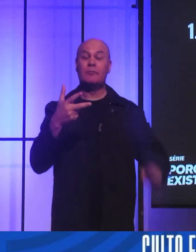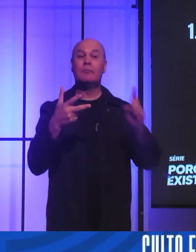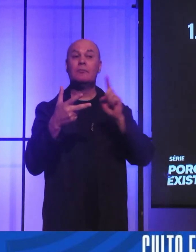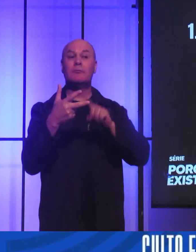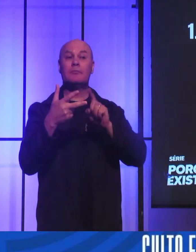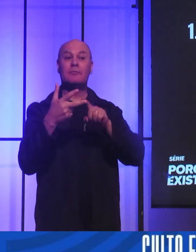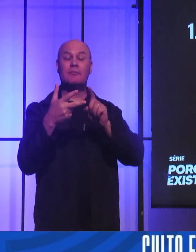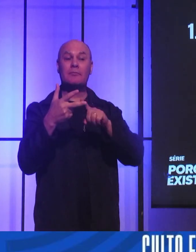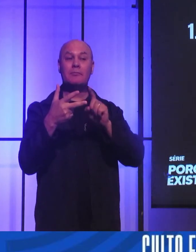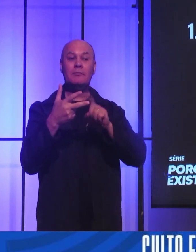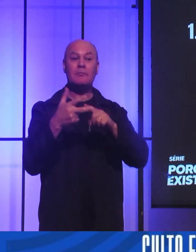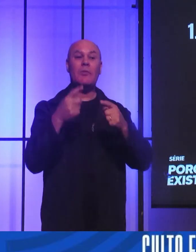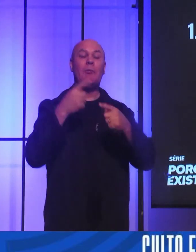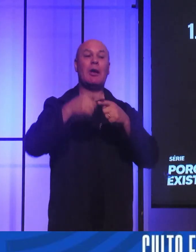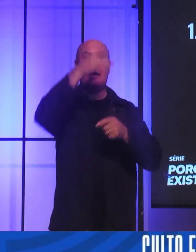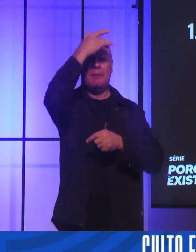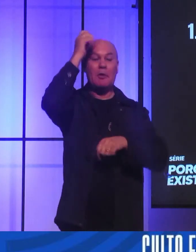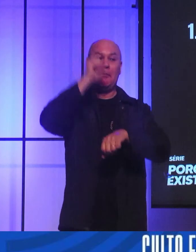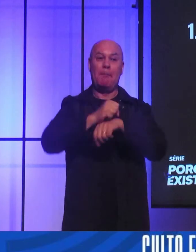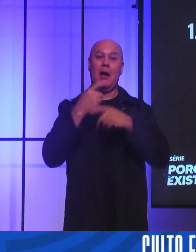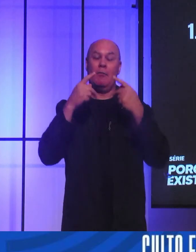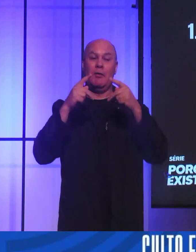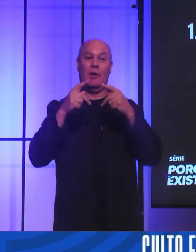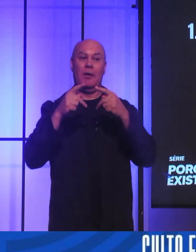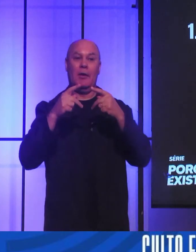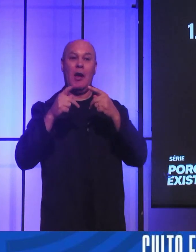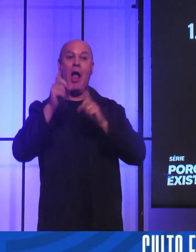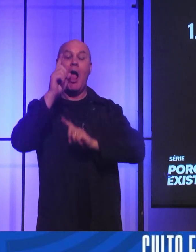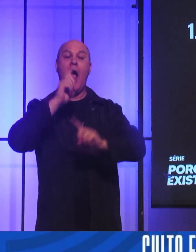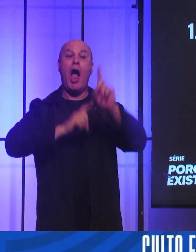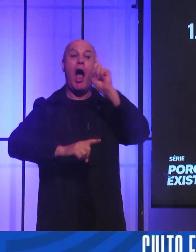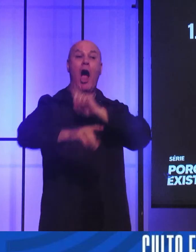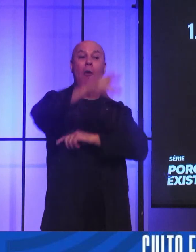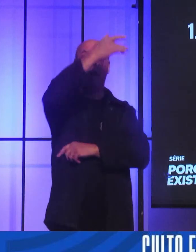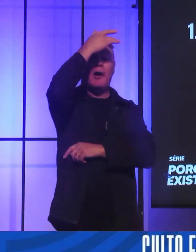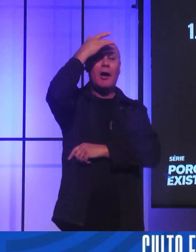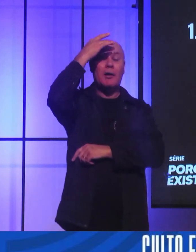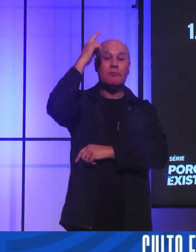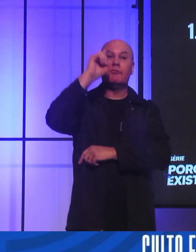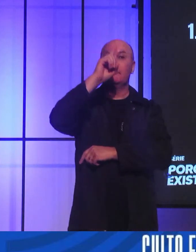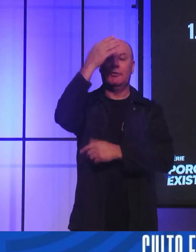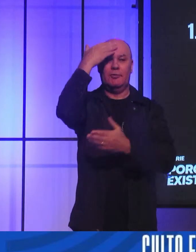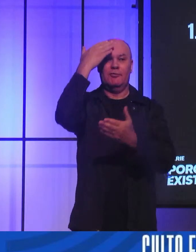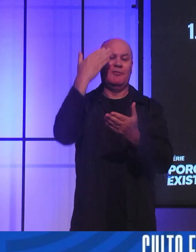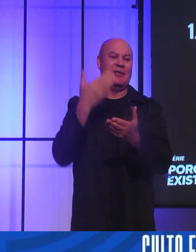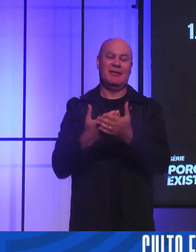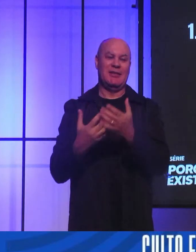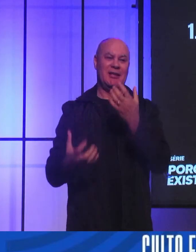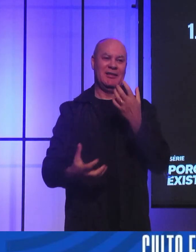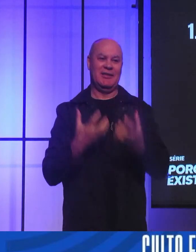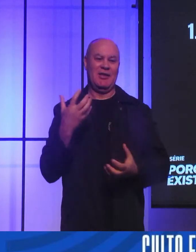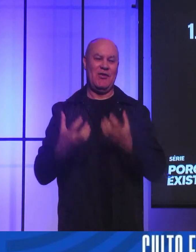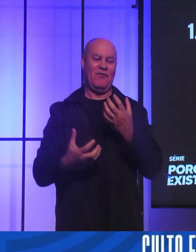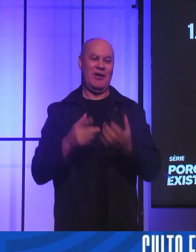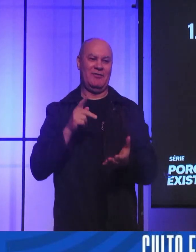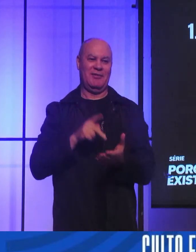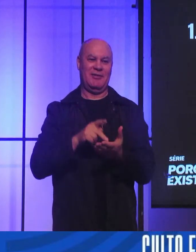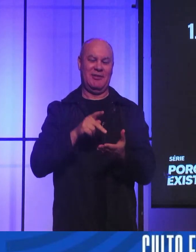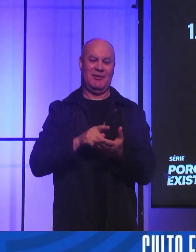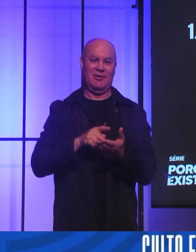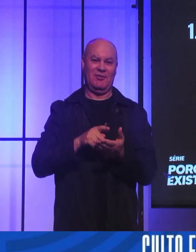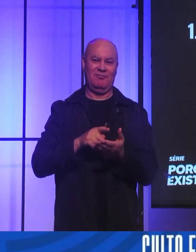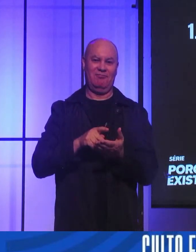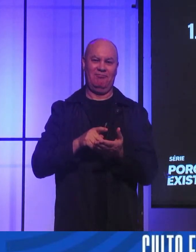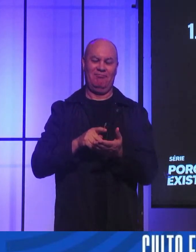aceitamos ou não cremos na verdade do inferno. Muitas pessoas estão